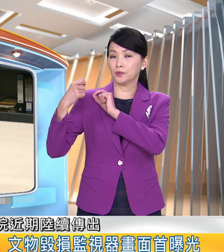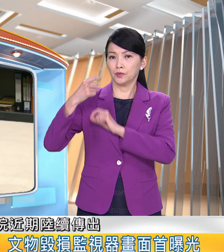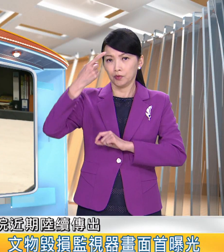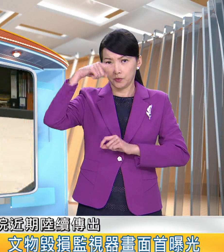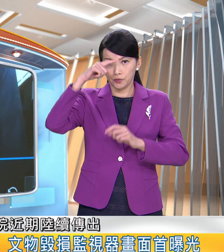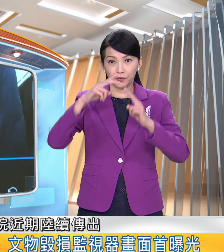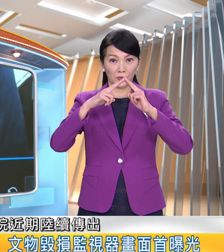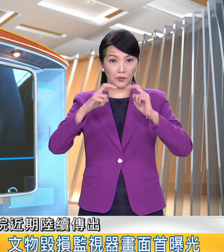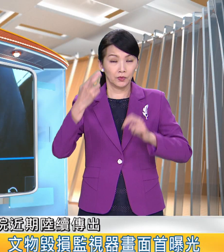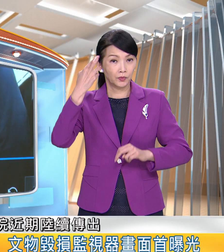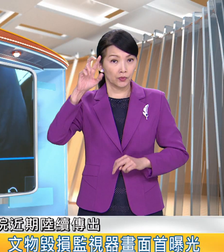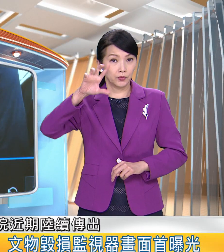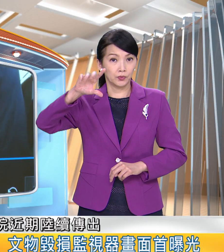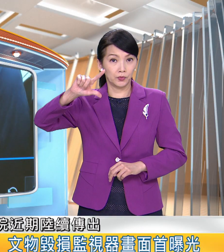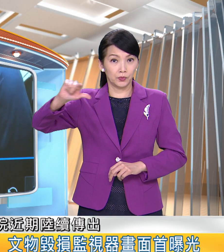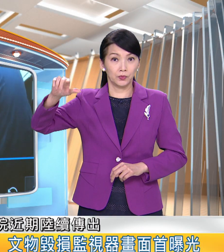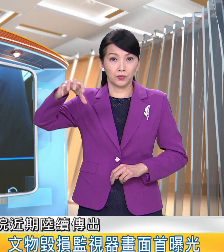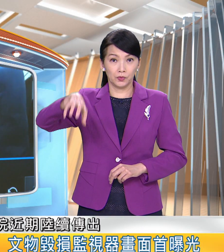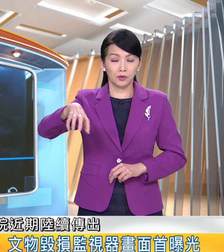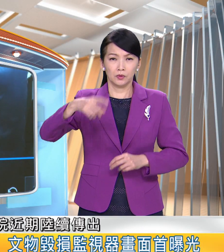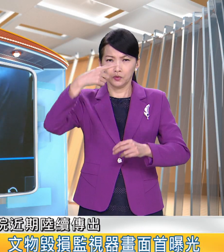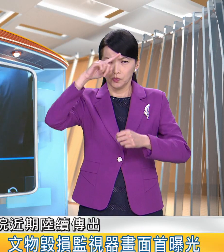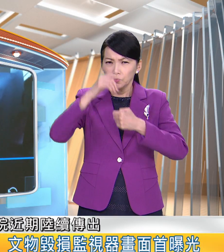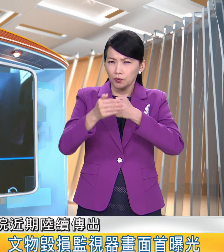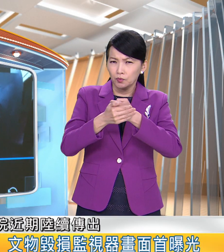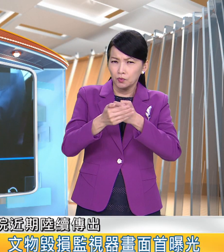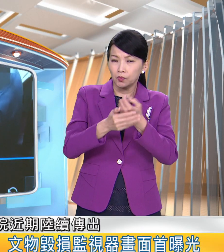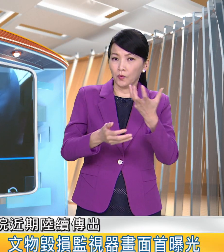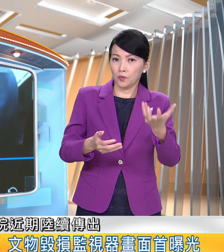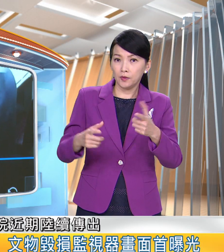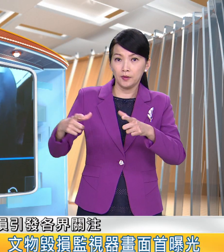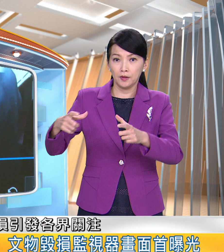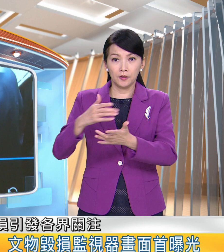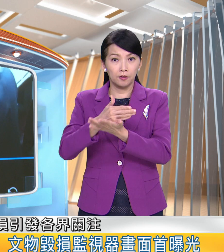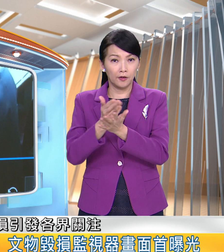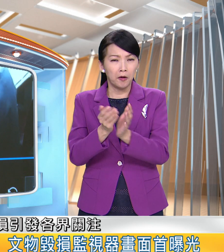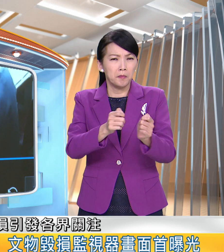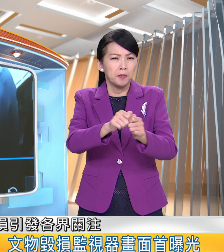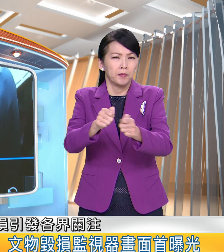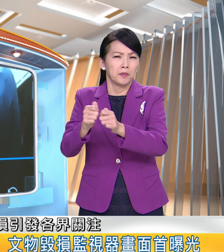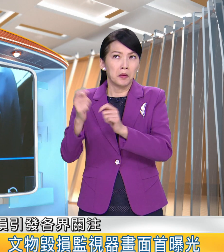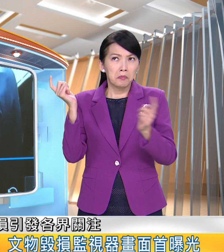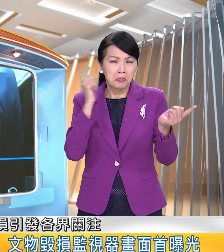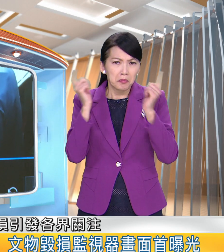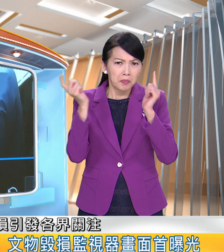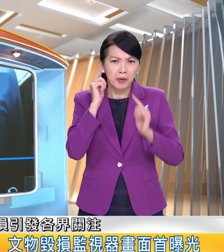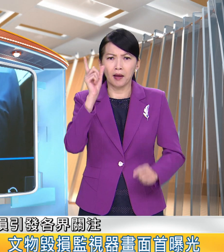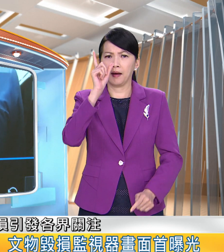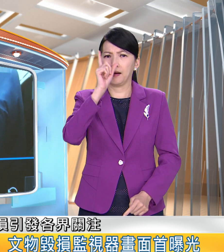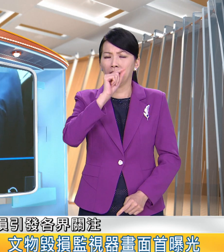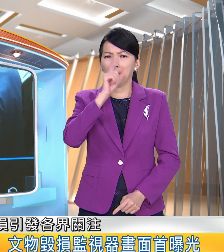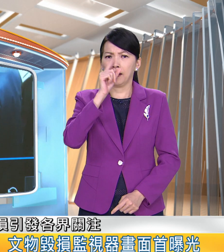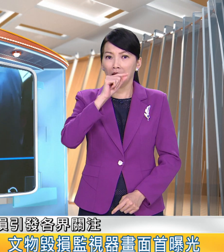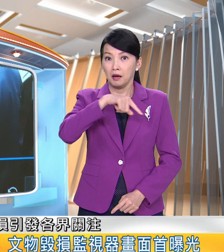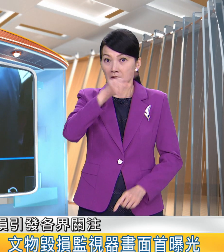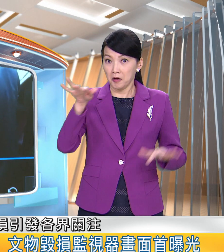国立故宫博物院近期陆续传出有典藏的文物破损，引发各界关